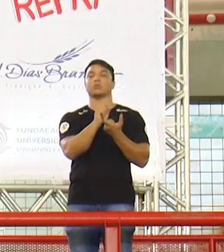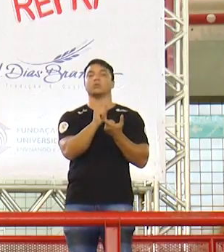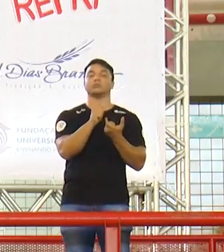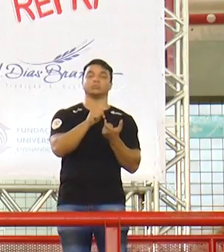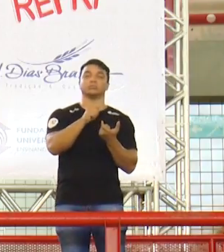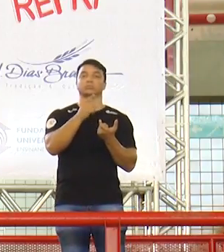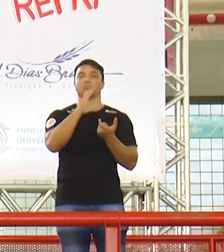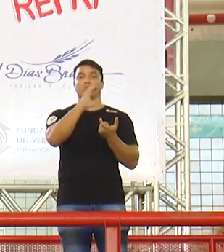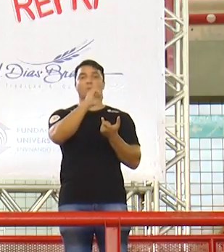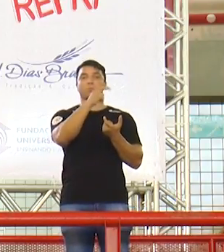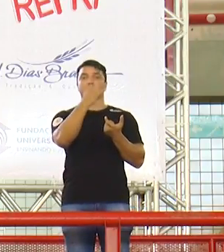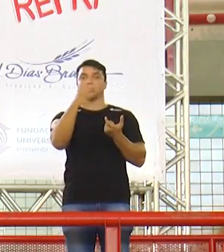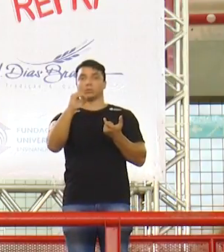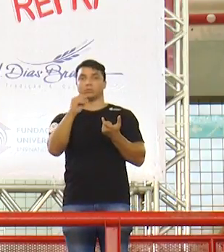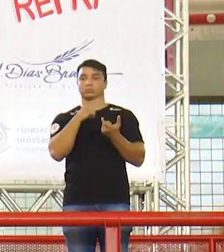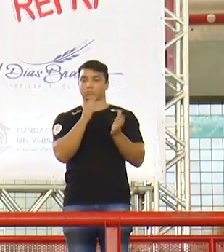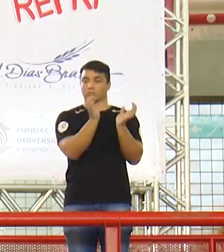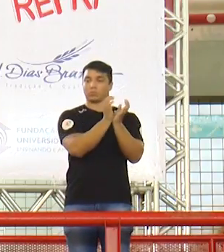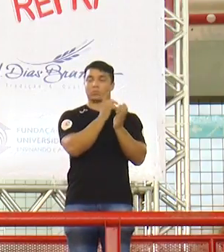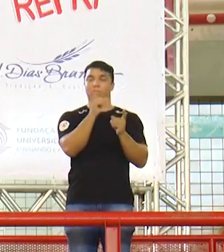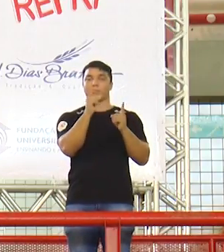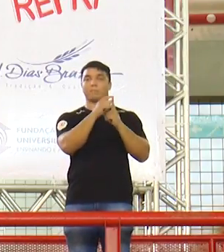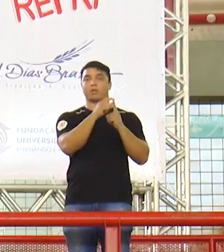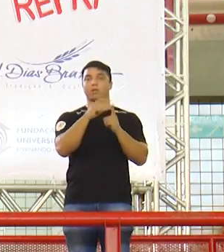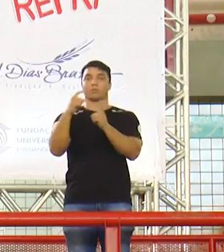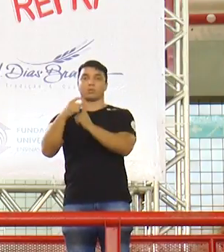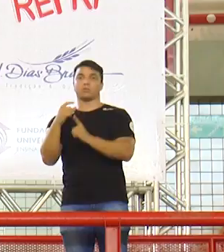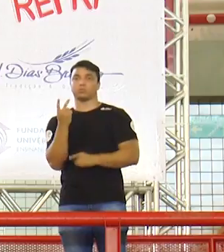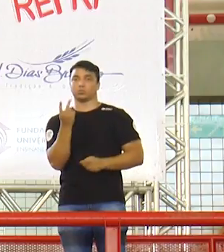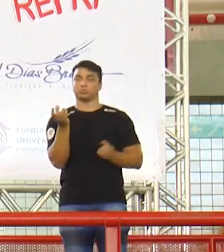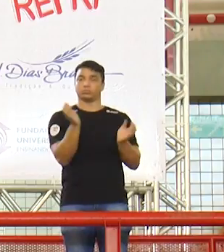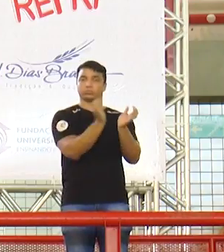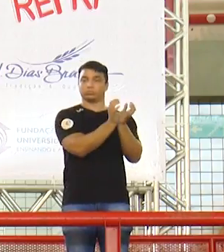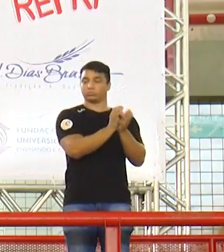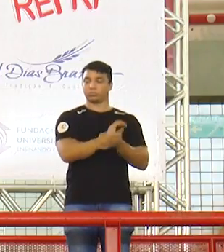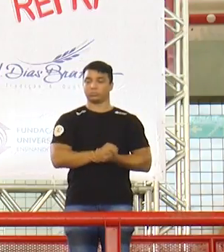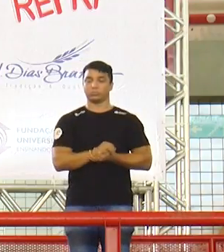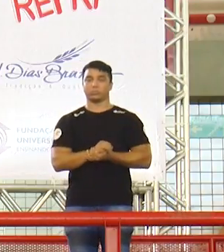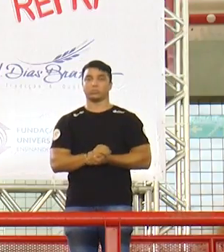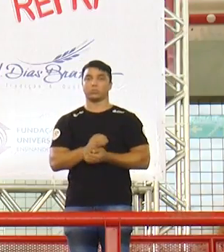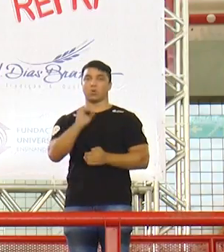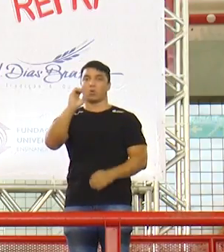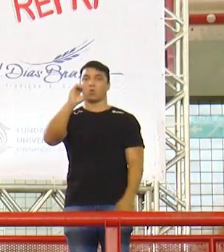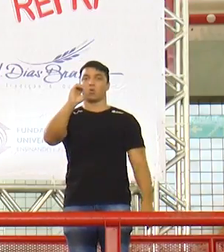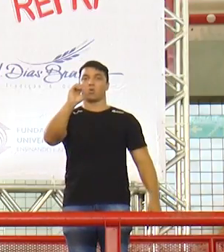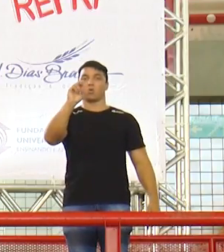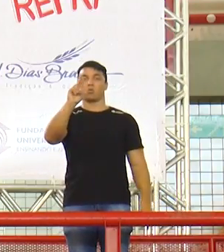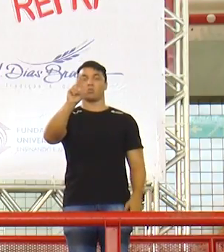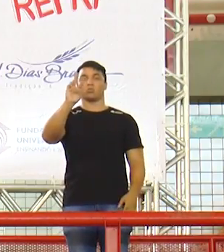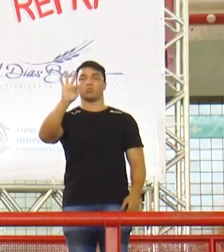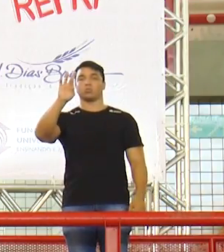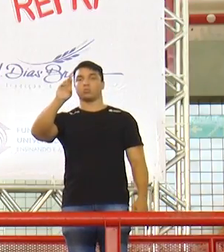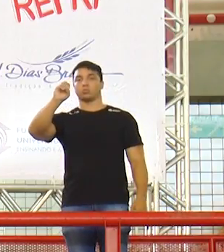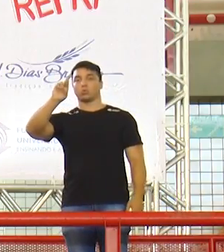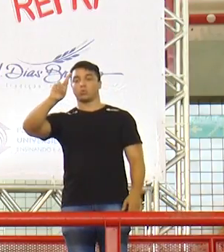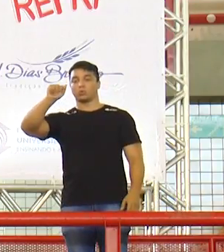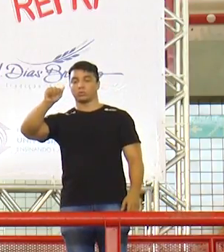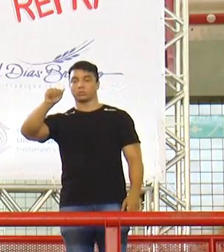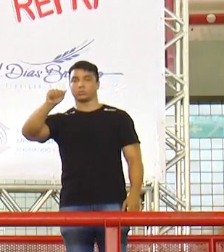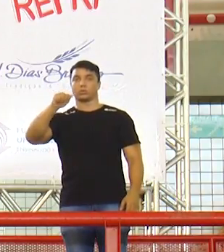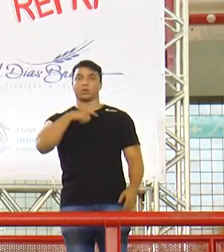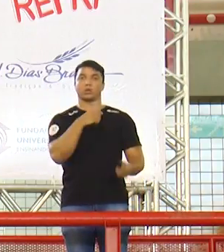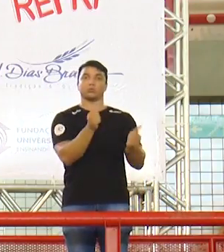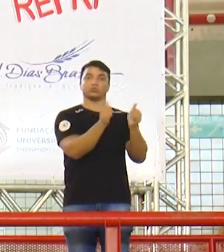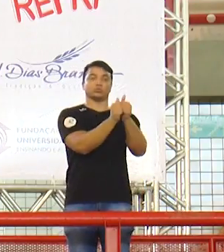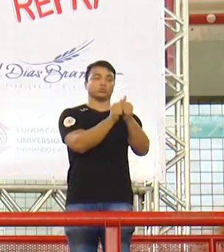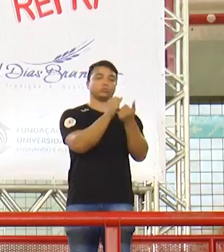por composição, agrupamento de outras palavras. Outrora é a